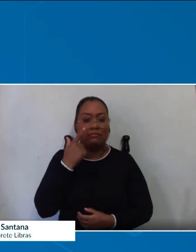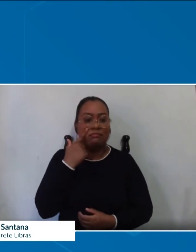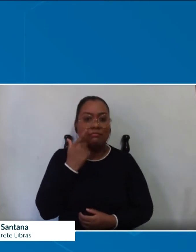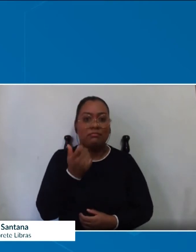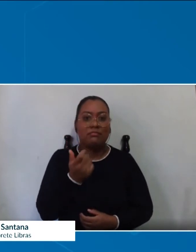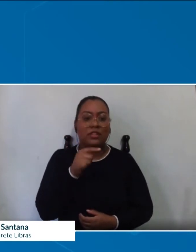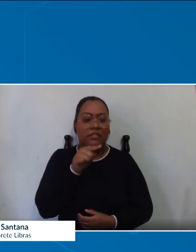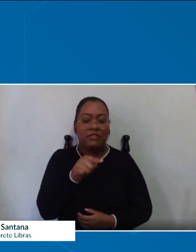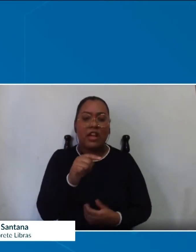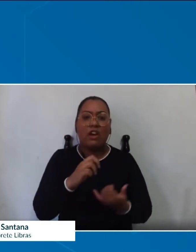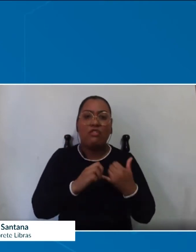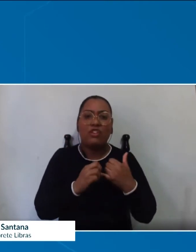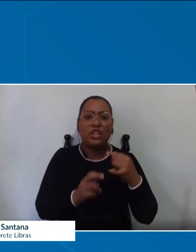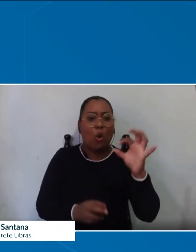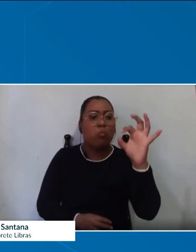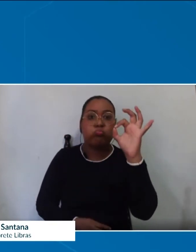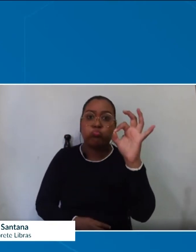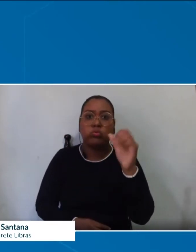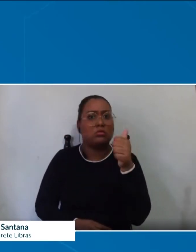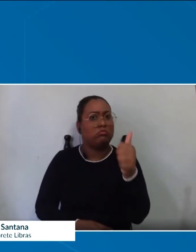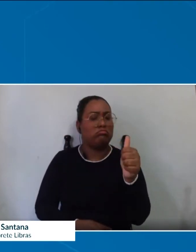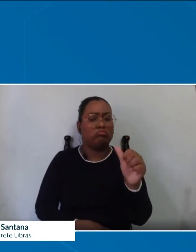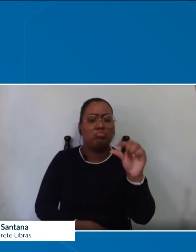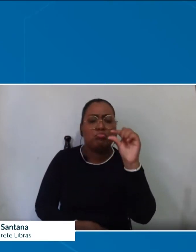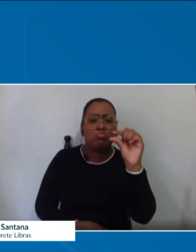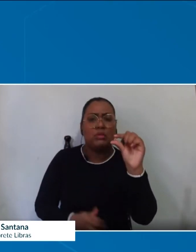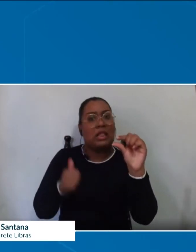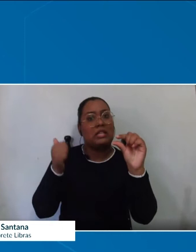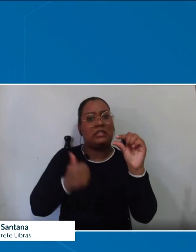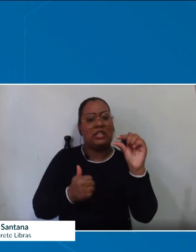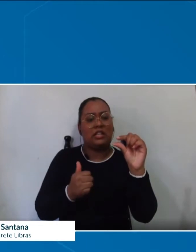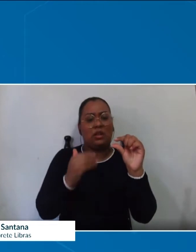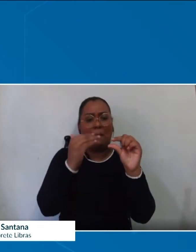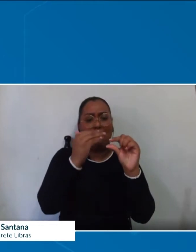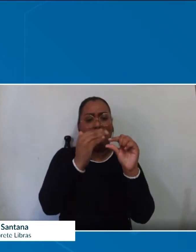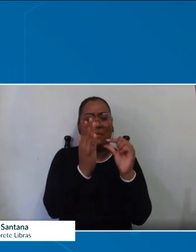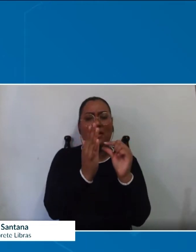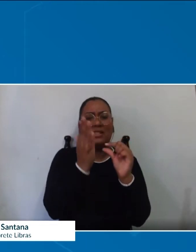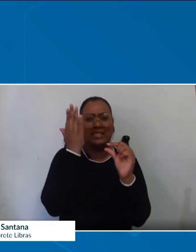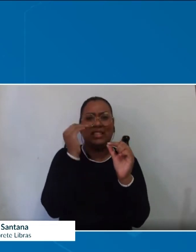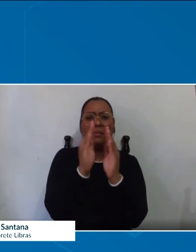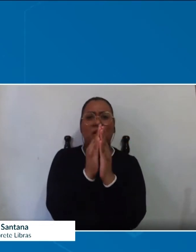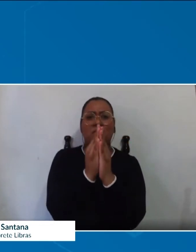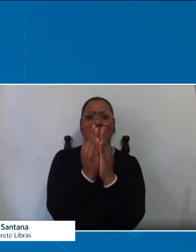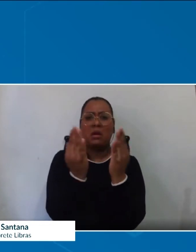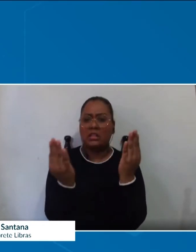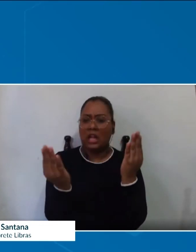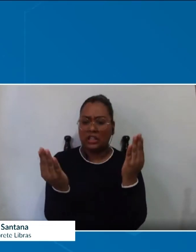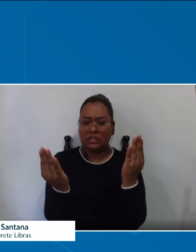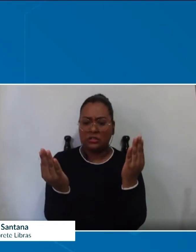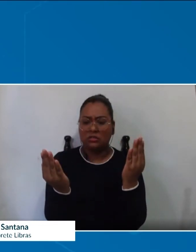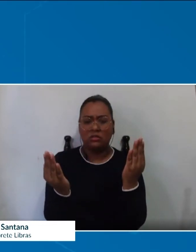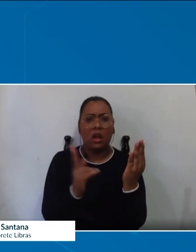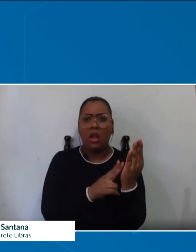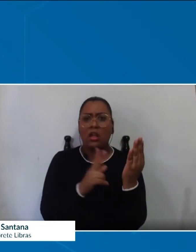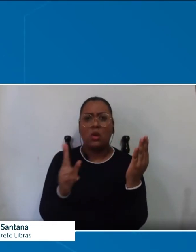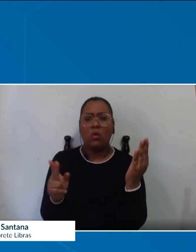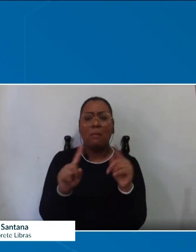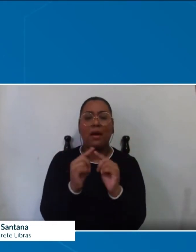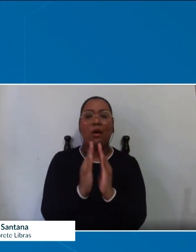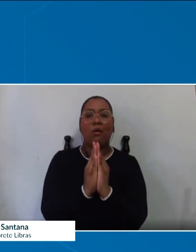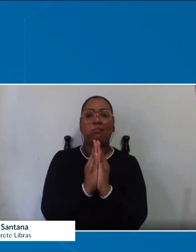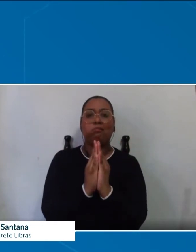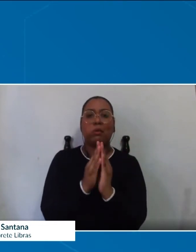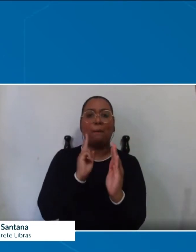feijão íntegro, inteiro. E, na verdade, a metade do feijão, a parte do feijão, é feijão da mesma forma. Assim como parte